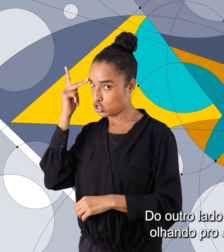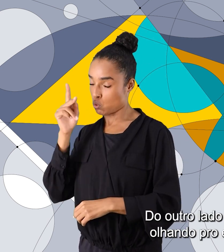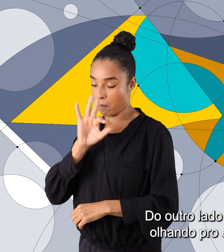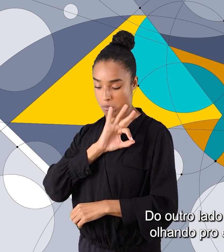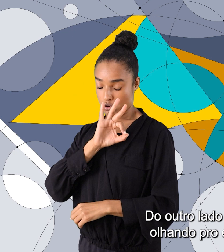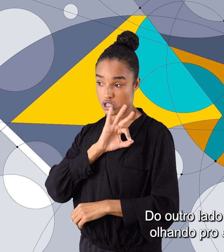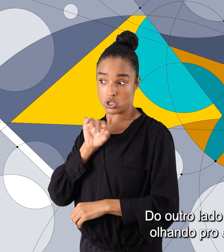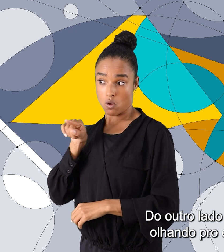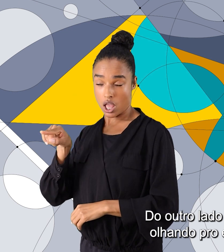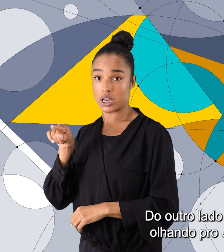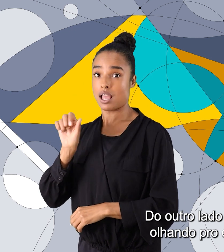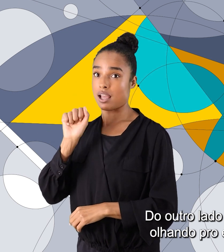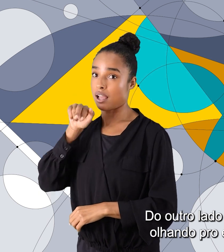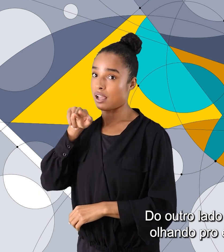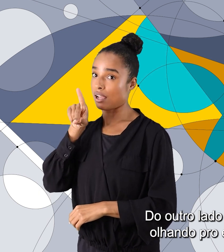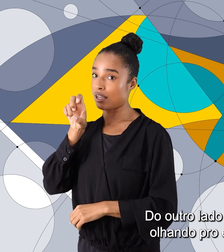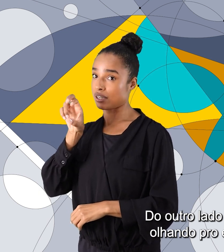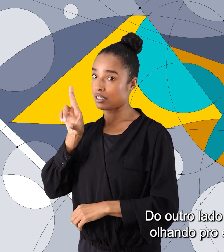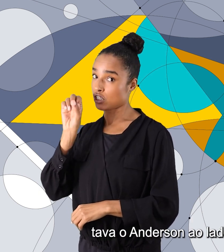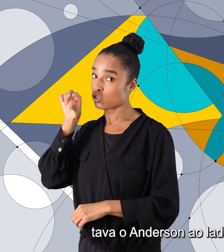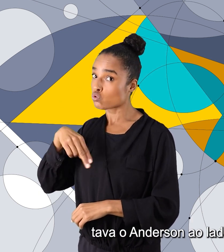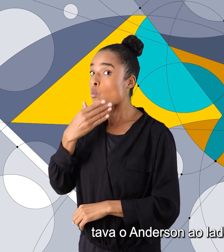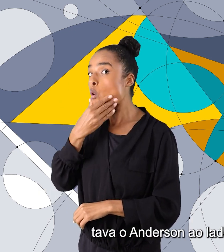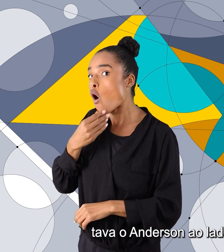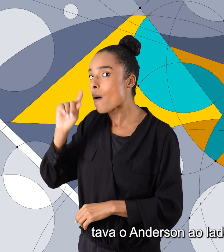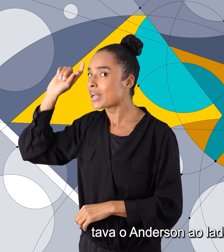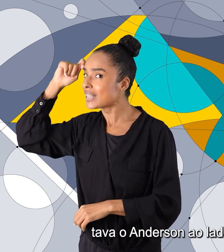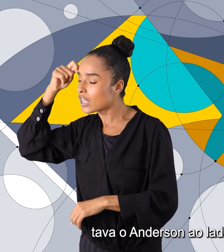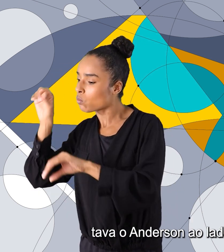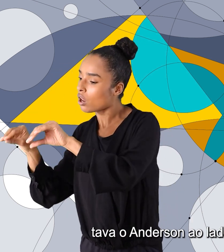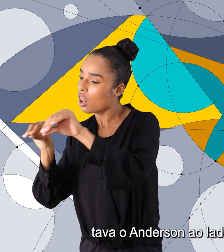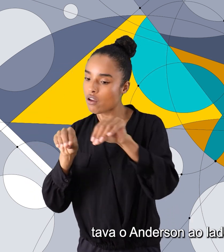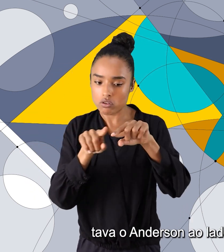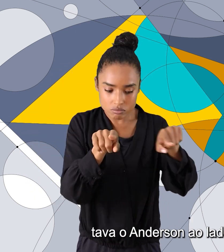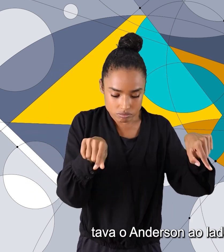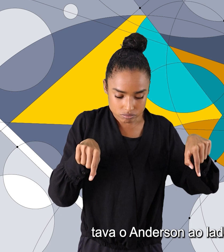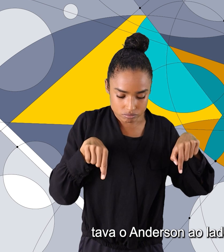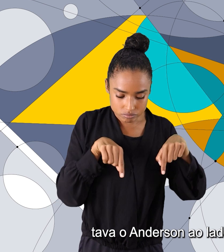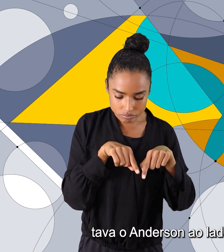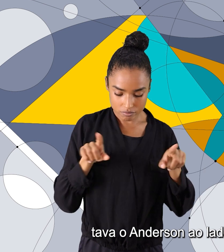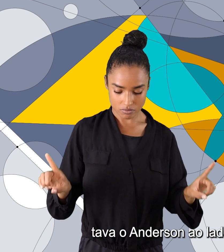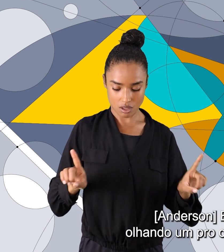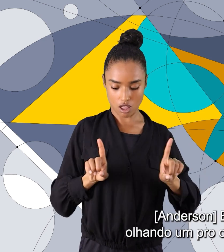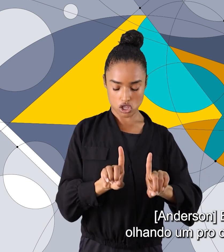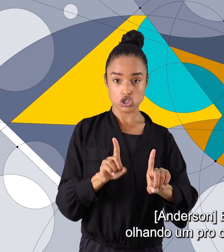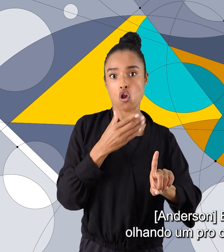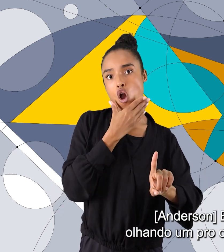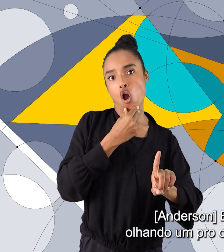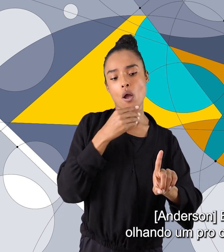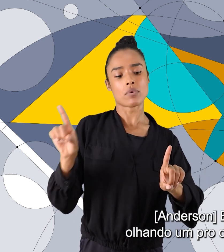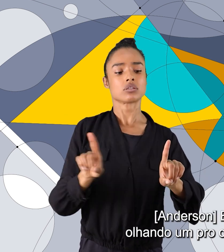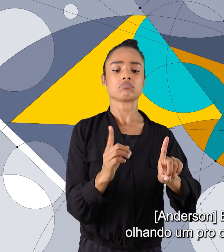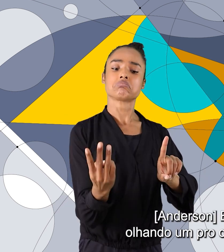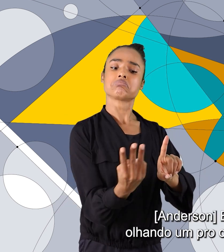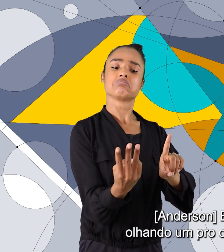Do outro lado do vidro, olhando para o espelho, estava o Anderson ao lado de 2 homens. E ficava